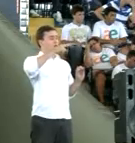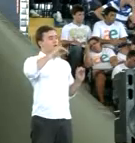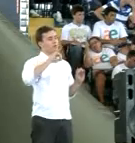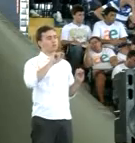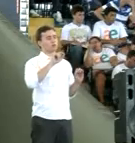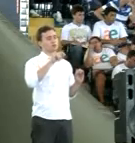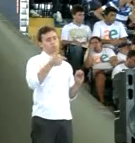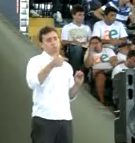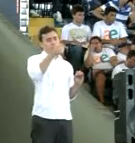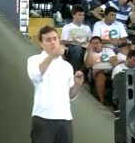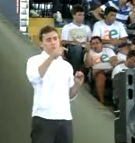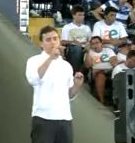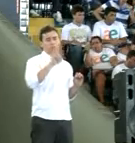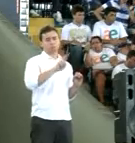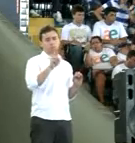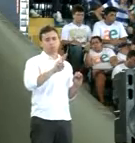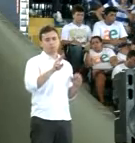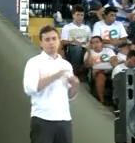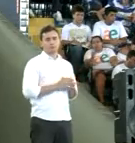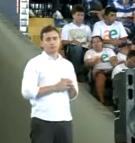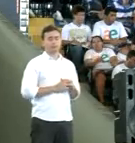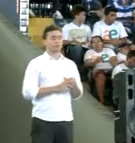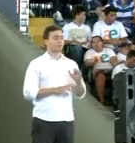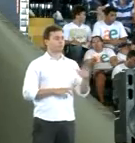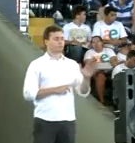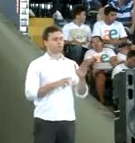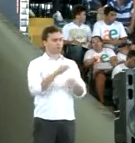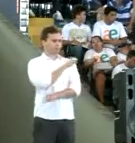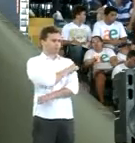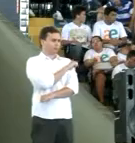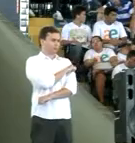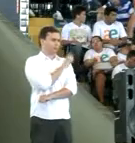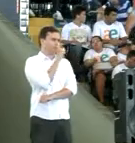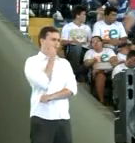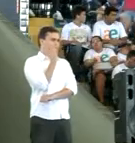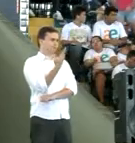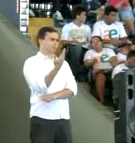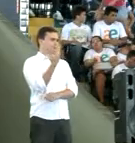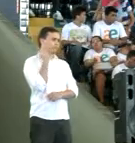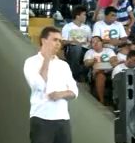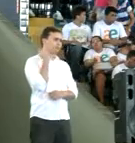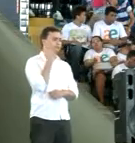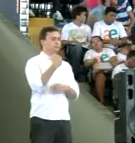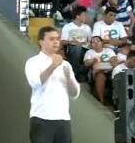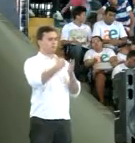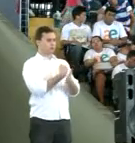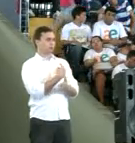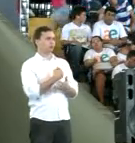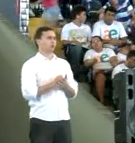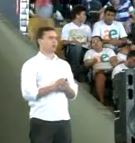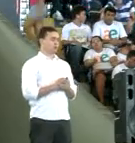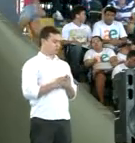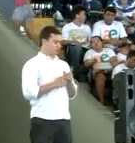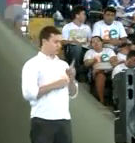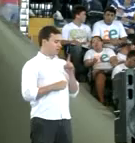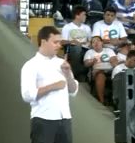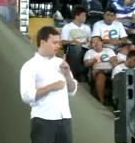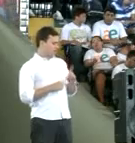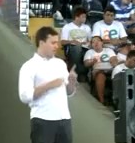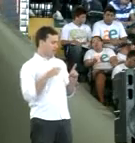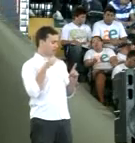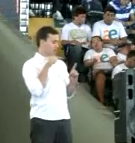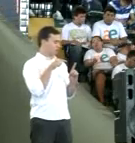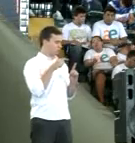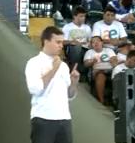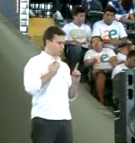professor, só dá certo com o 100? Eu digo, não, dá certo com 100, com 50, com 1.000, com